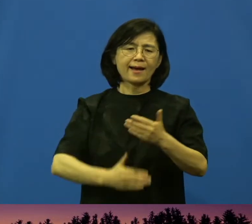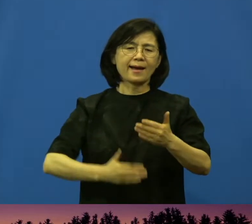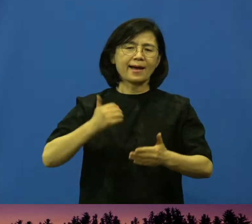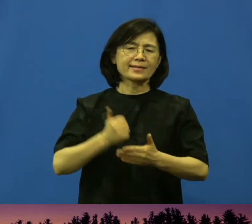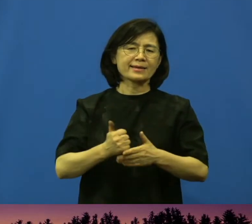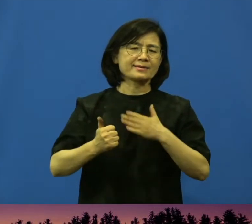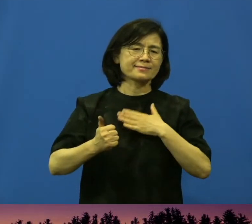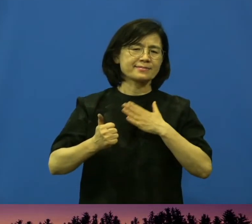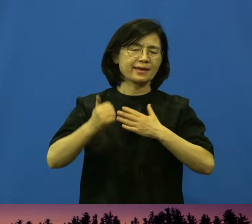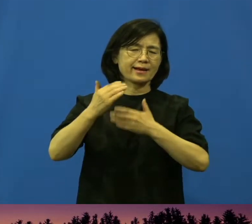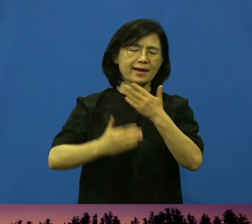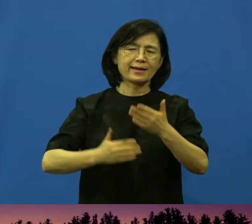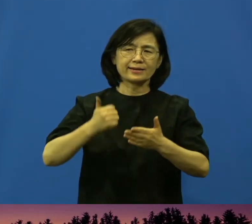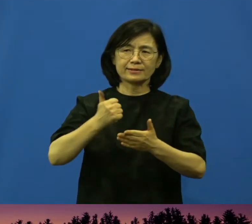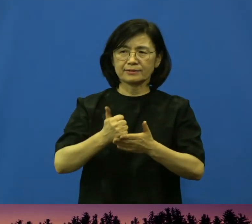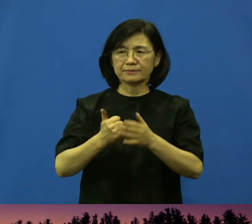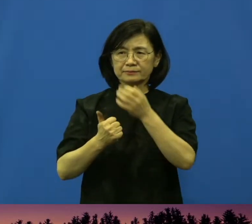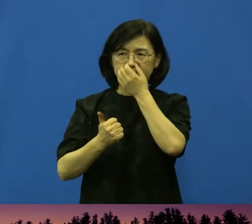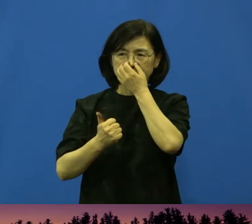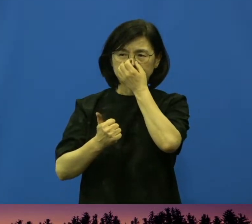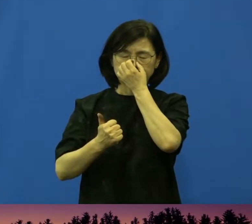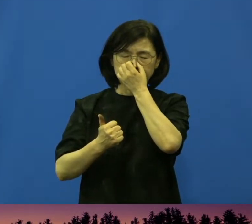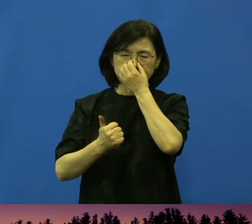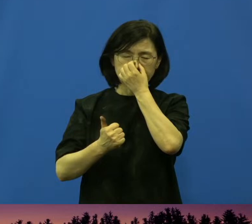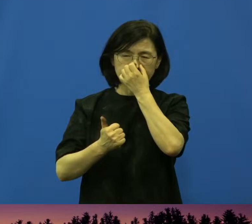뭐 울고불고 뭐 철학이도 나가요.